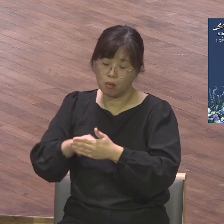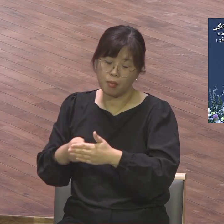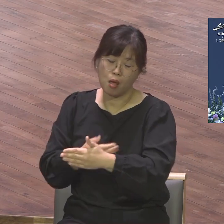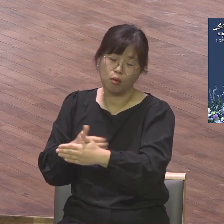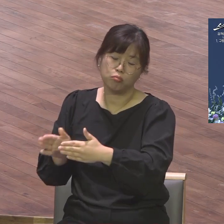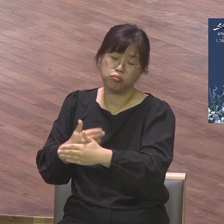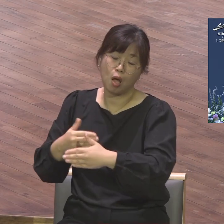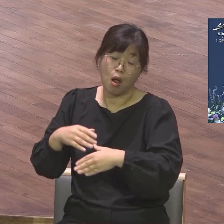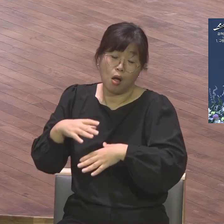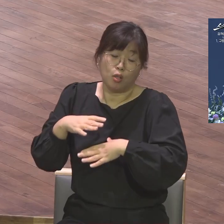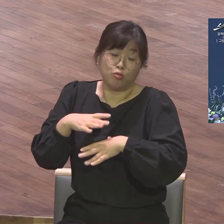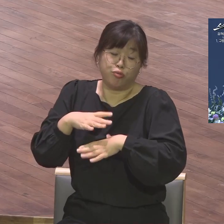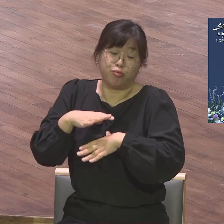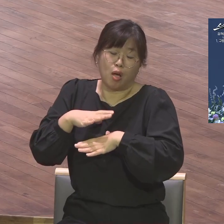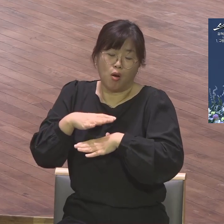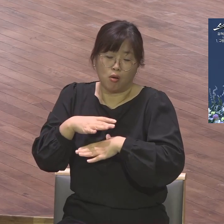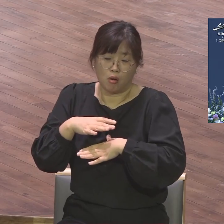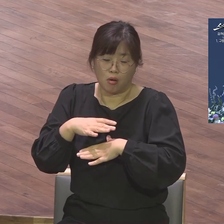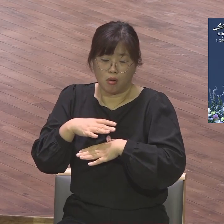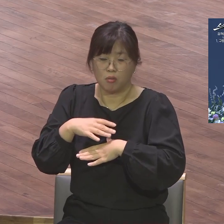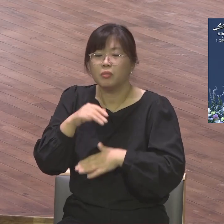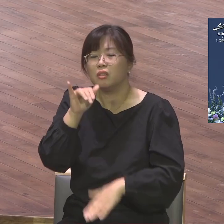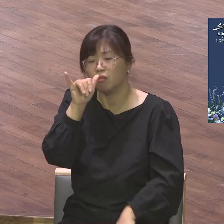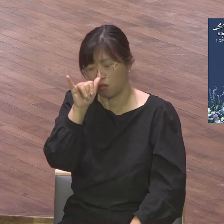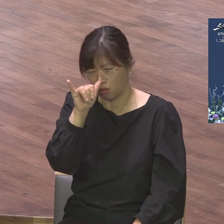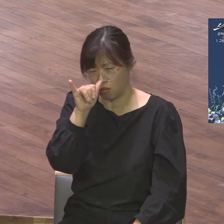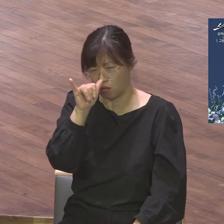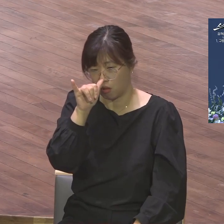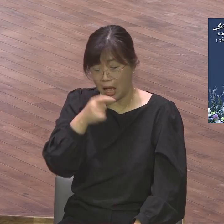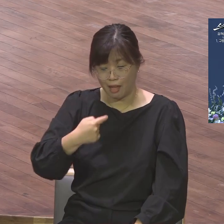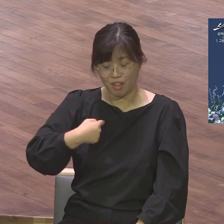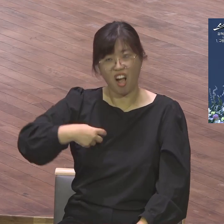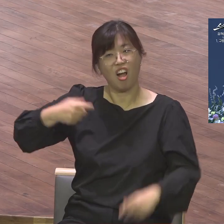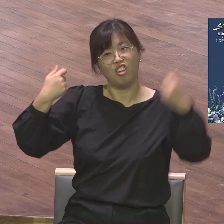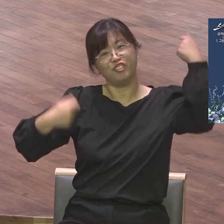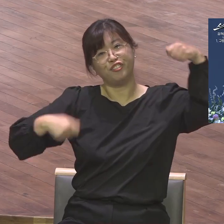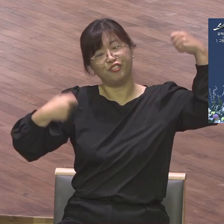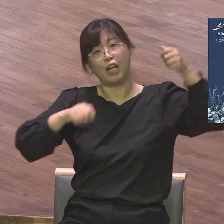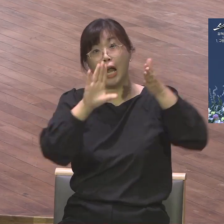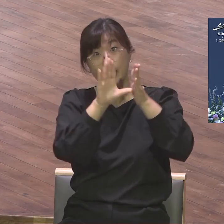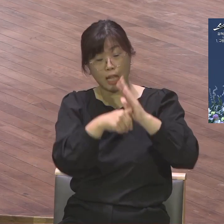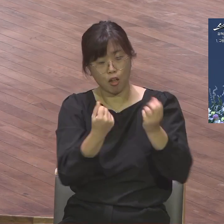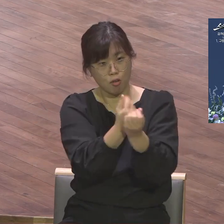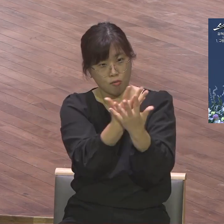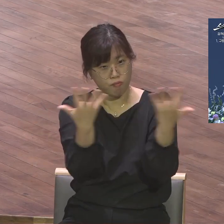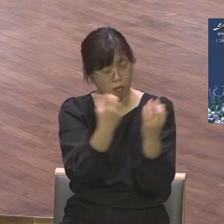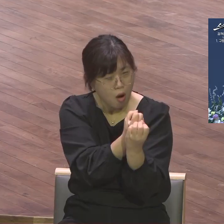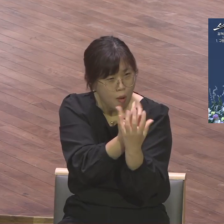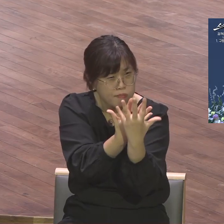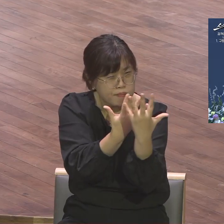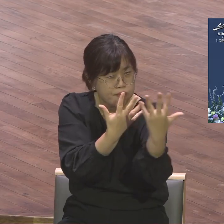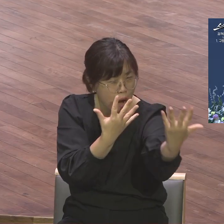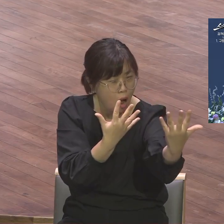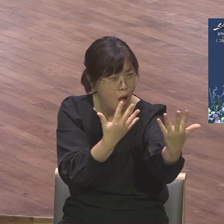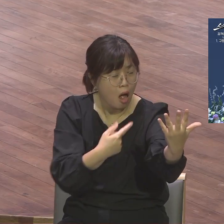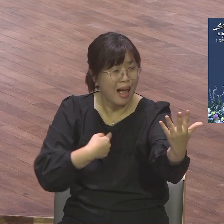두려움과 행복이 교차하는 이 불안과 행복 교차한다. 그렇습니다. 세상은 다